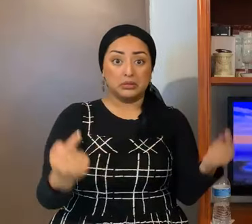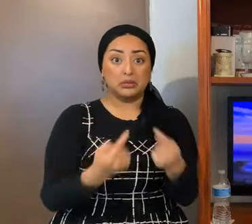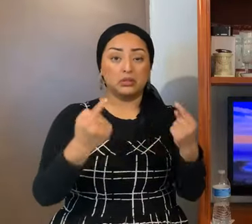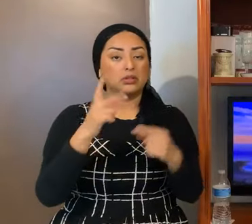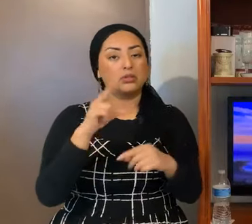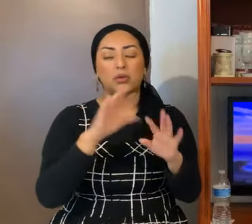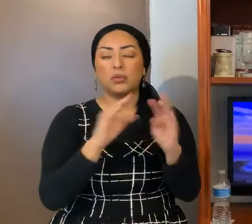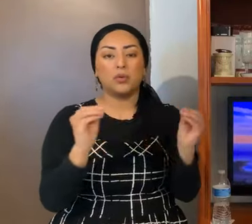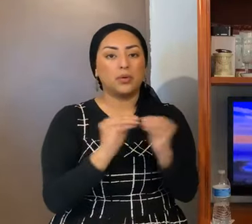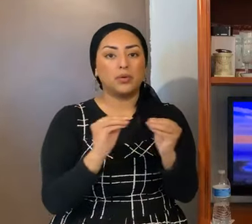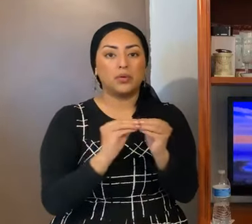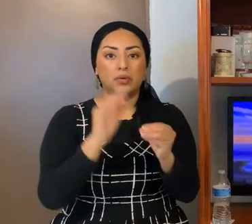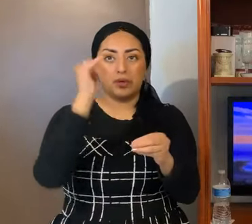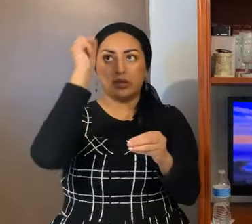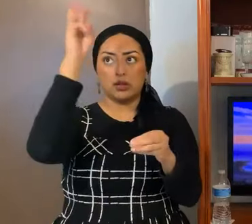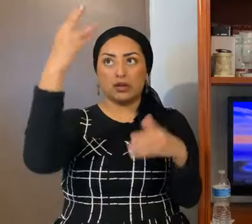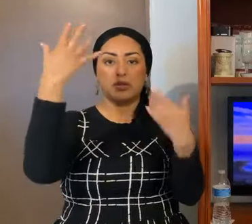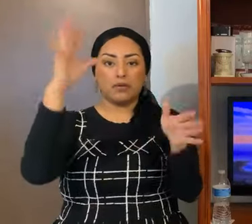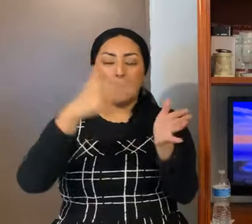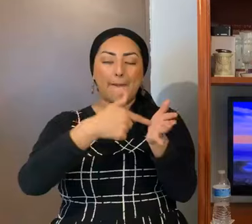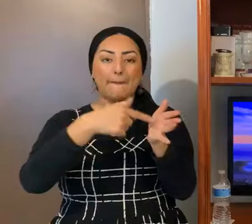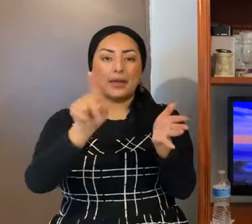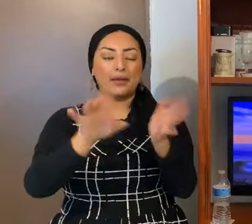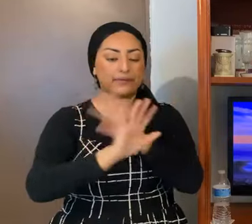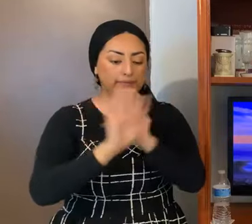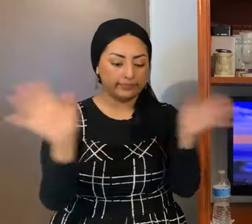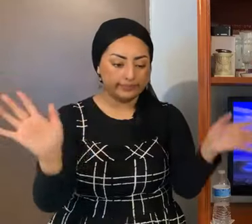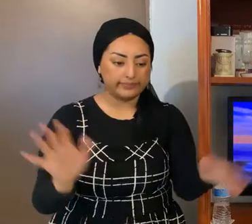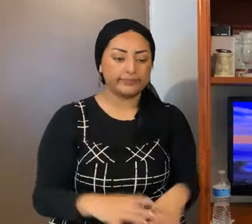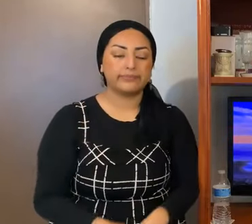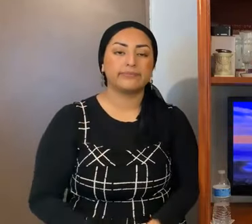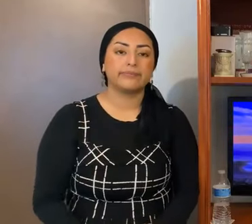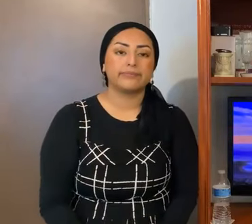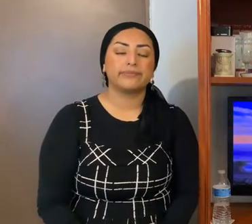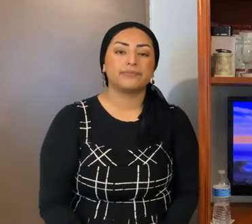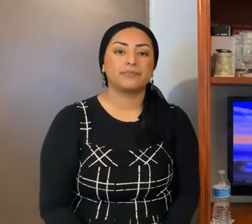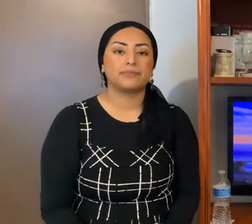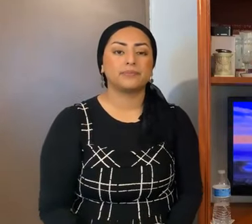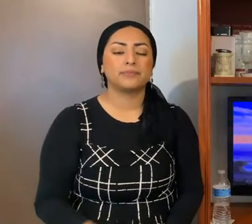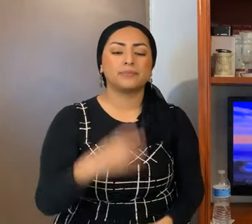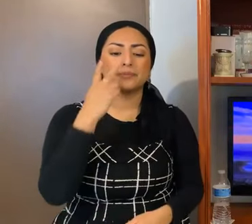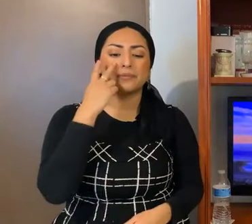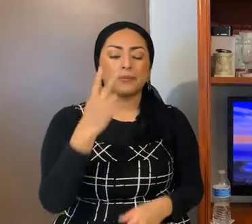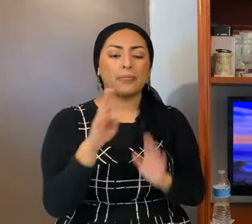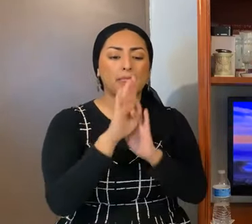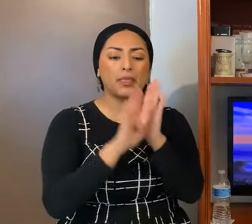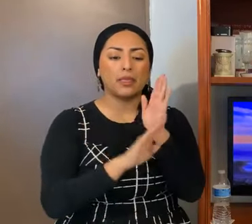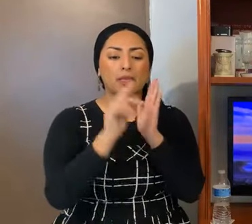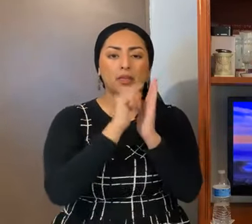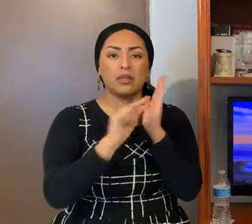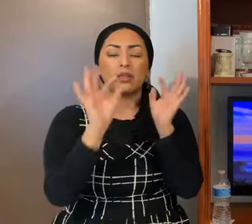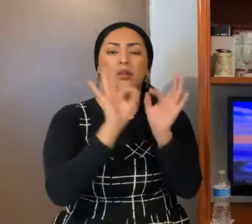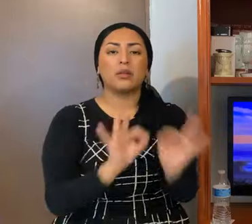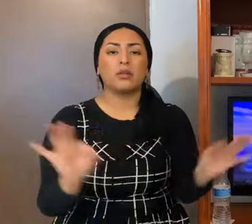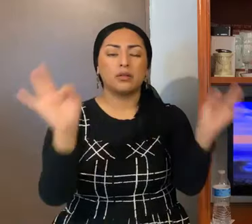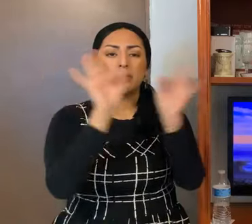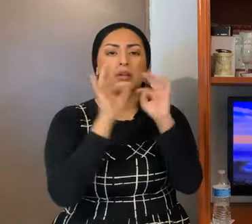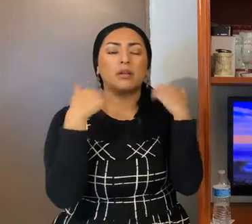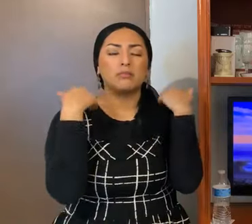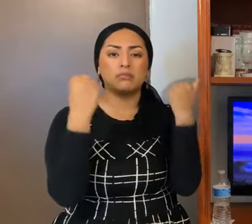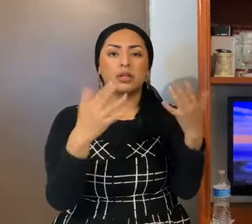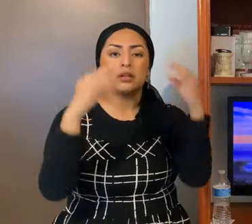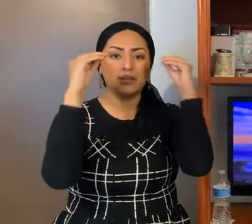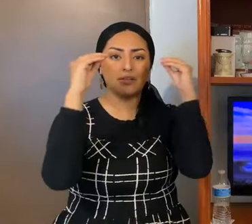vuelvo a repetir, ya lo pagó nuestro Adón Yahshua HaMashiach. Veamos esta cita, es muy importante porque hay